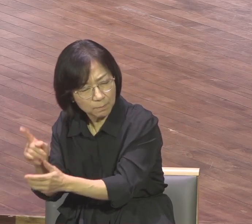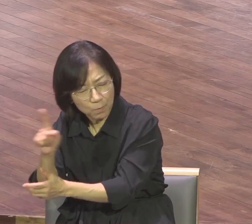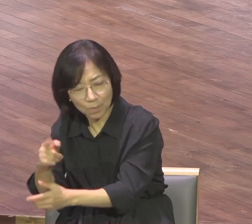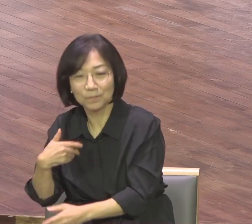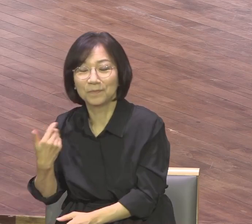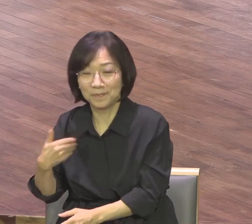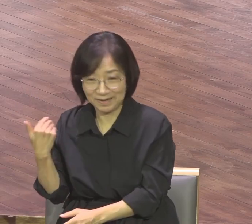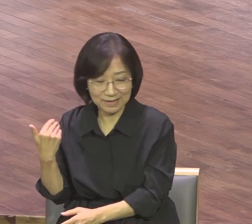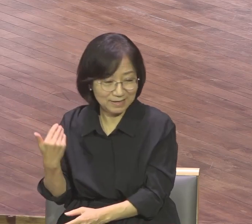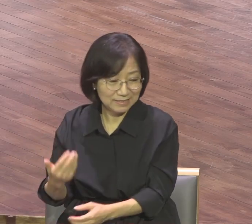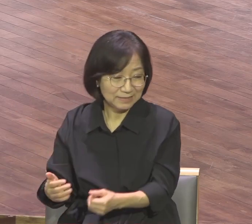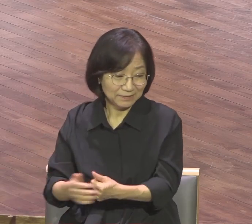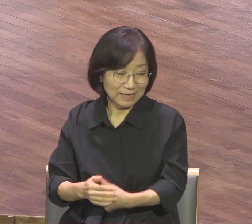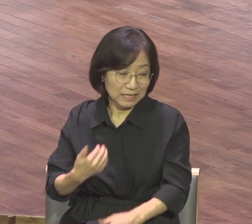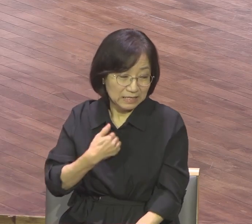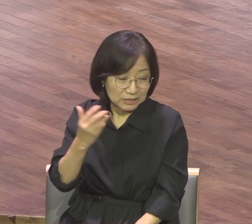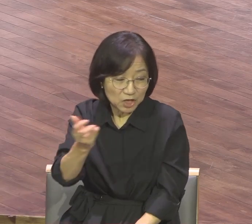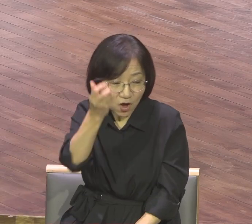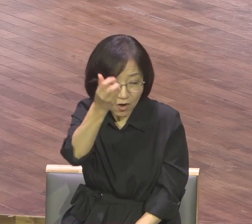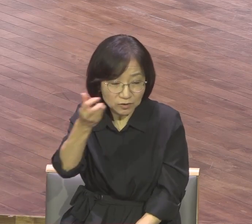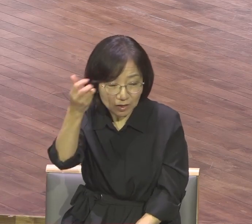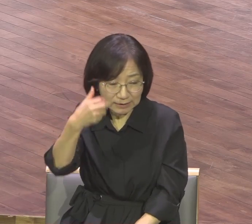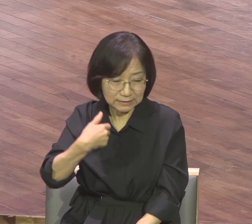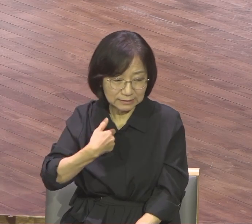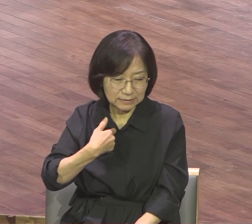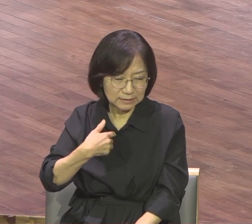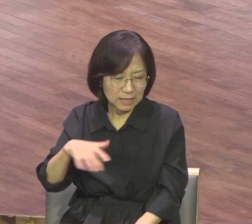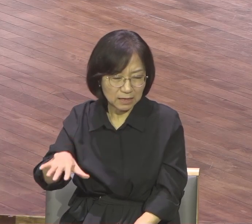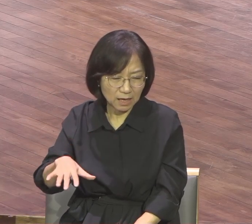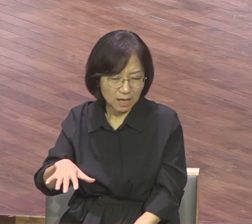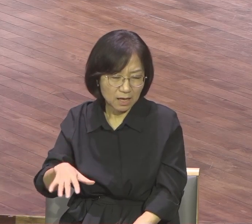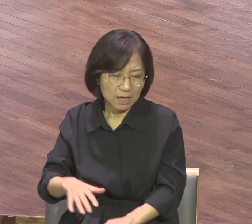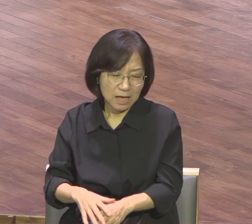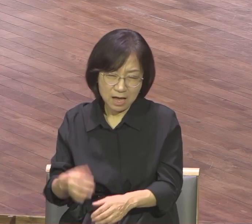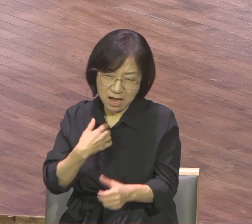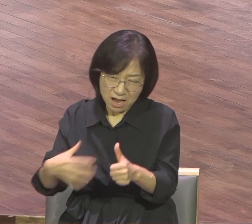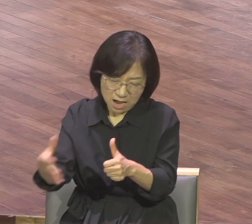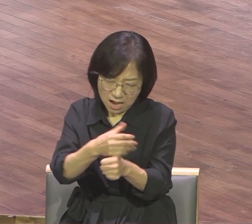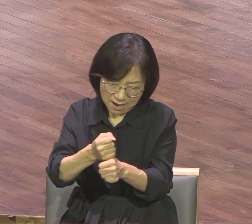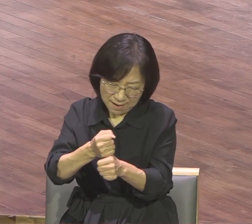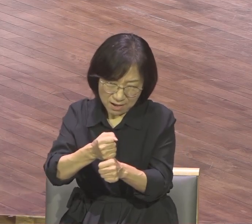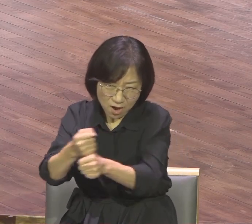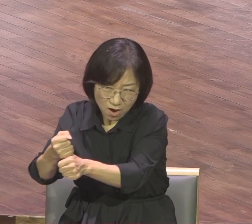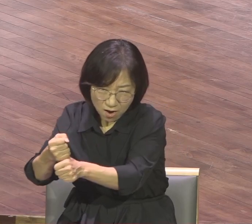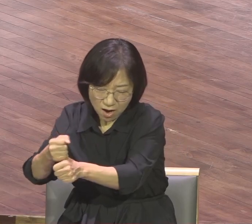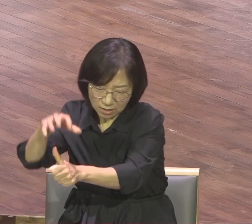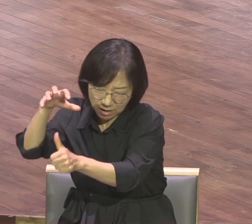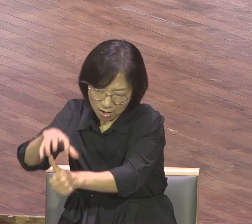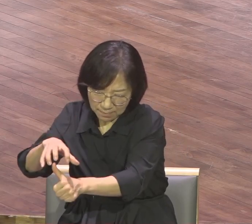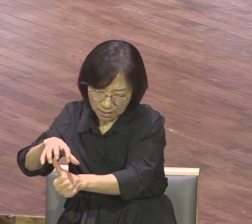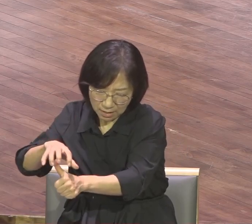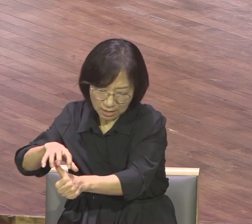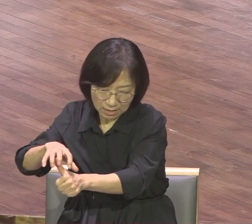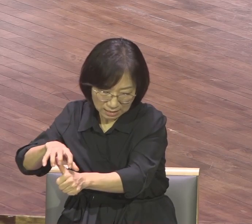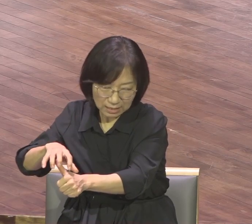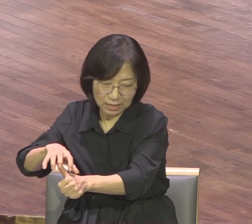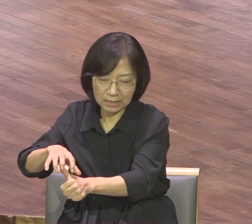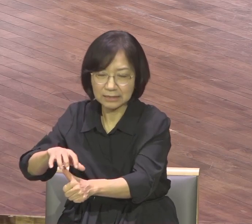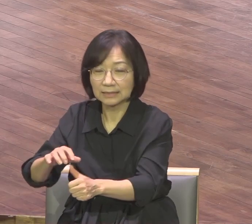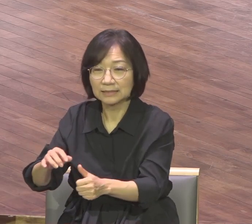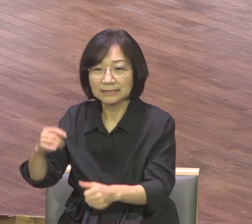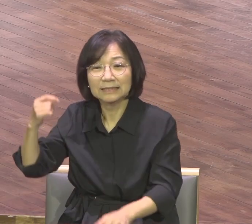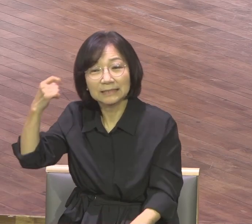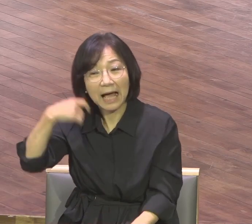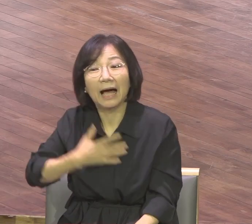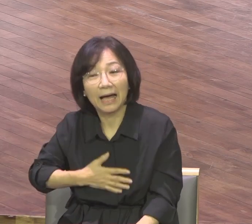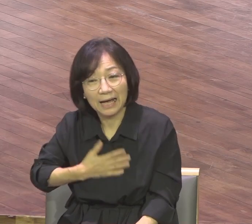내게 증언하여 결박과 환난이 나를 기다린다 하나. 자, 바울은 지금 성령의 매임으로 성령의